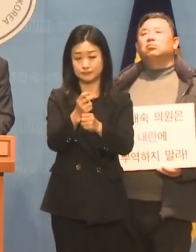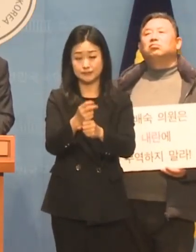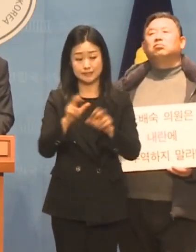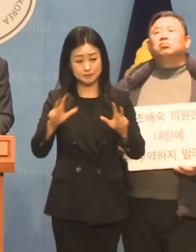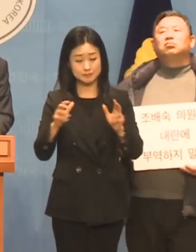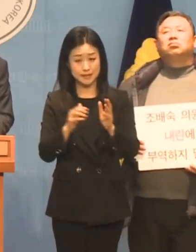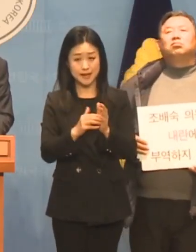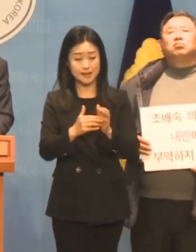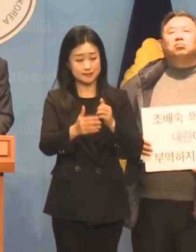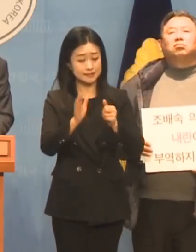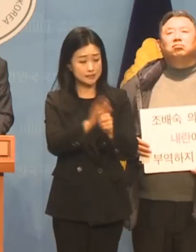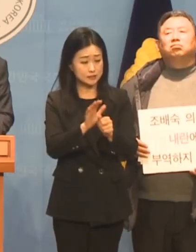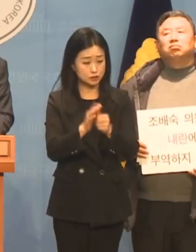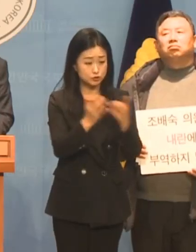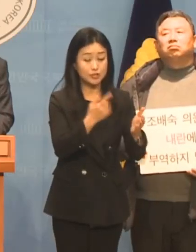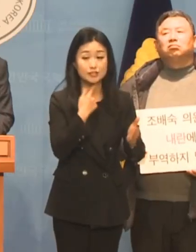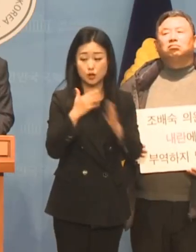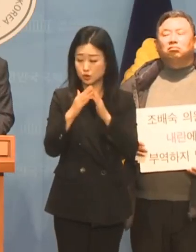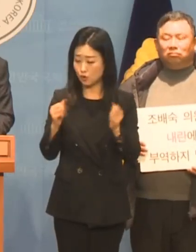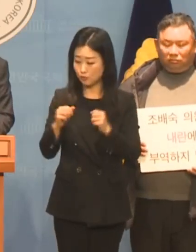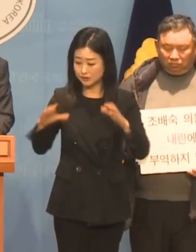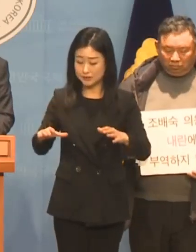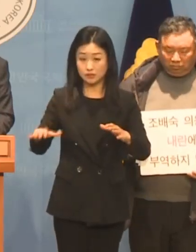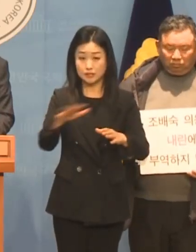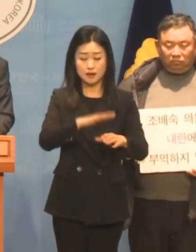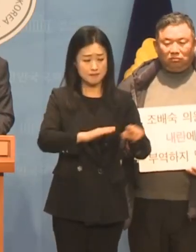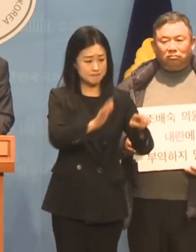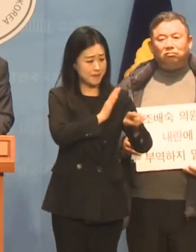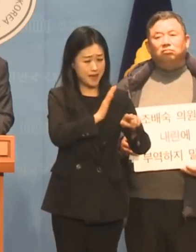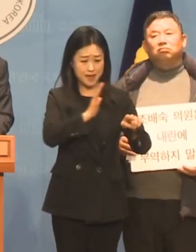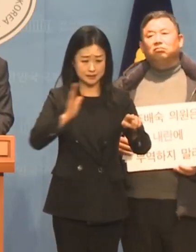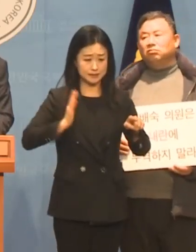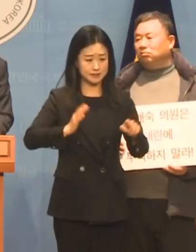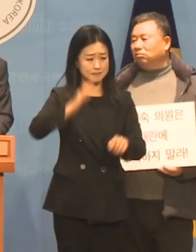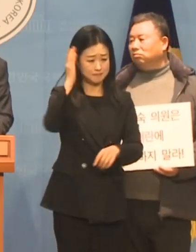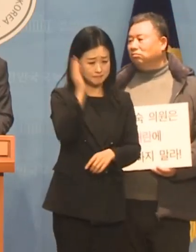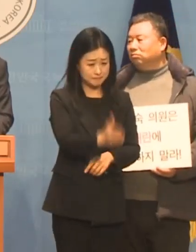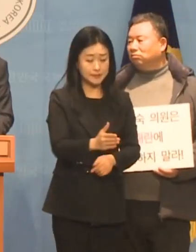지지와 성원을 보내준 전북 도민을 배신하지 마십시오.